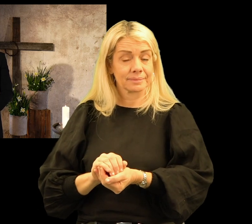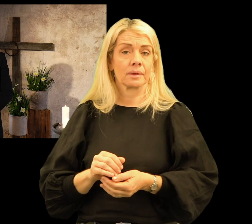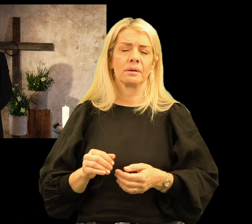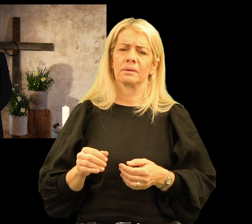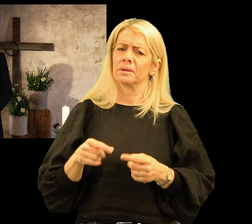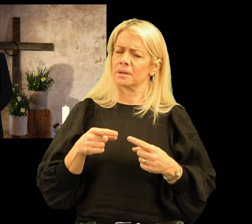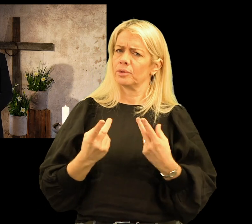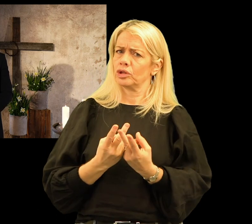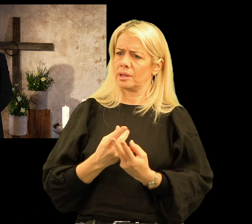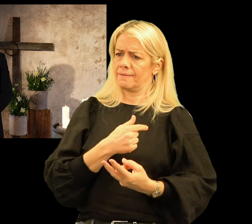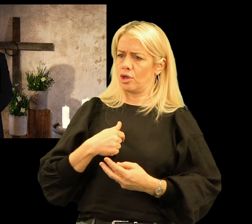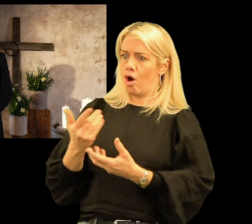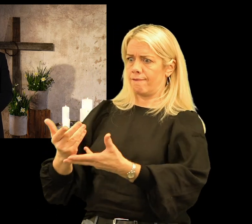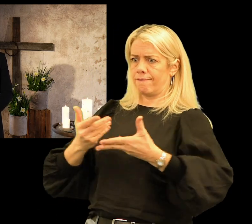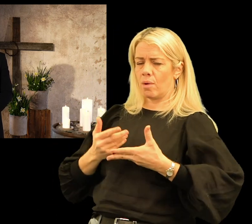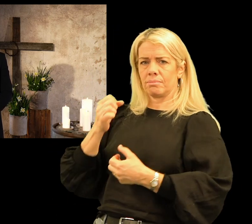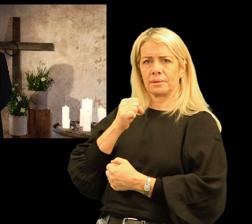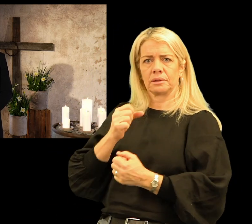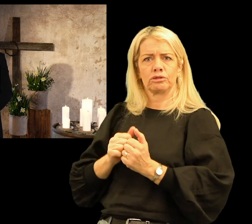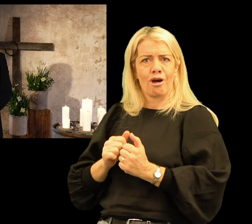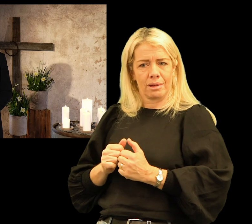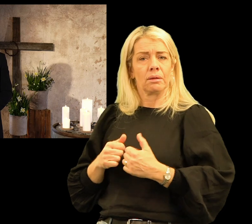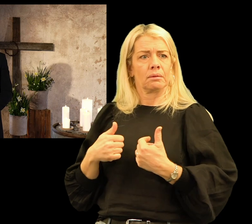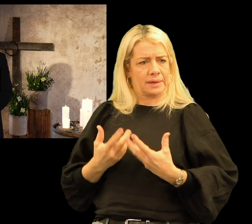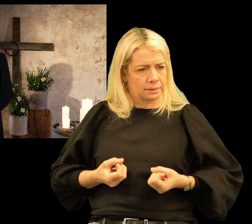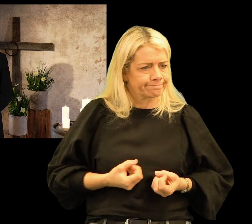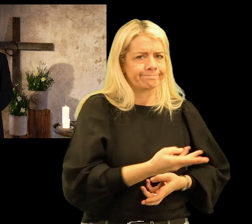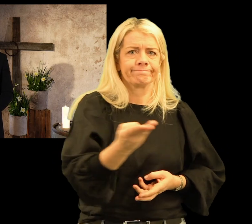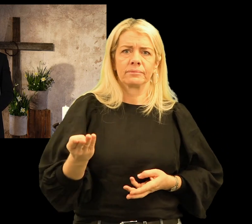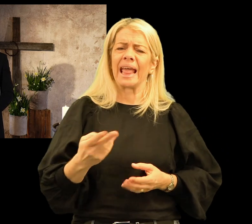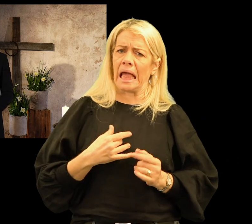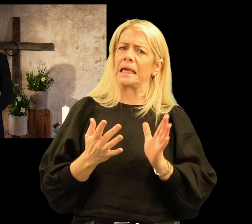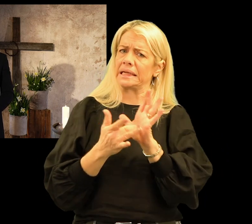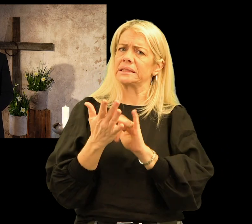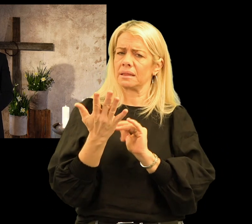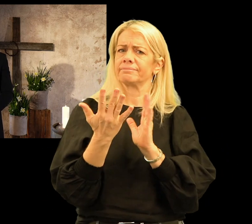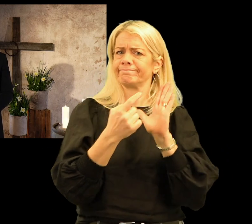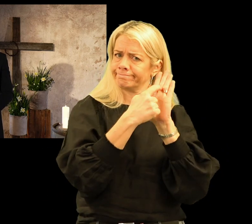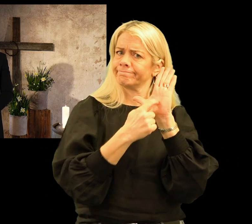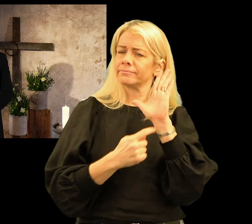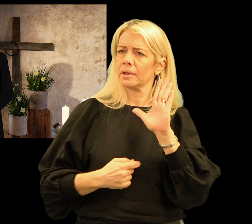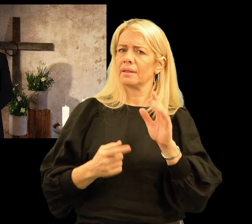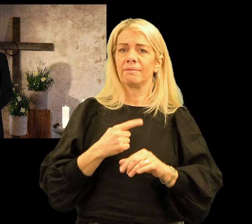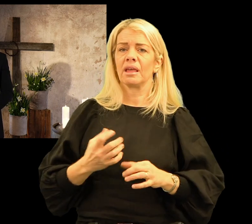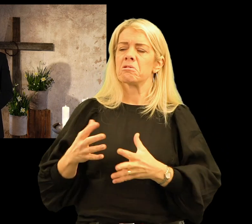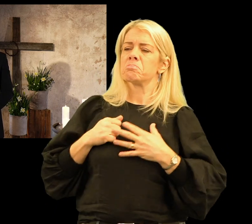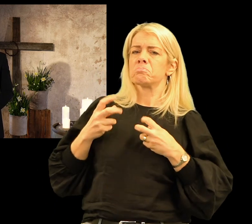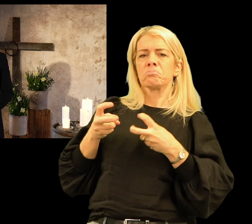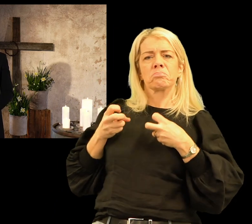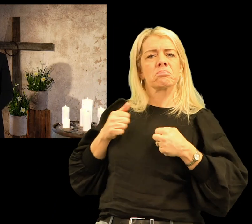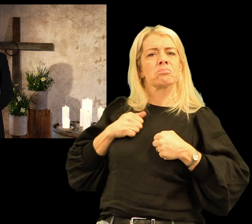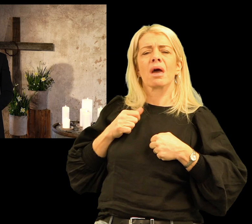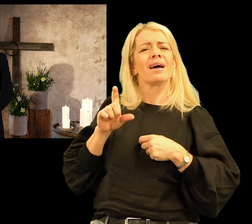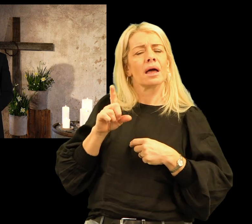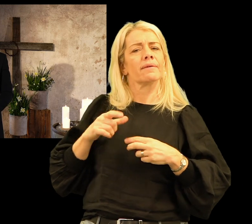Vi delar med oss av de resurser vi har fått. Det är en kristen praktik att inte hålla inne i det läget utan dela med